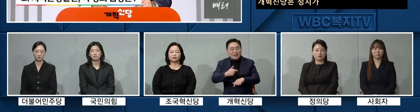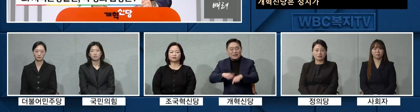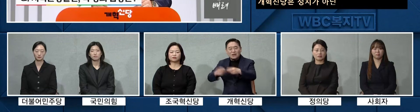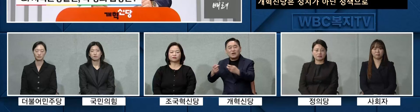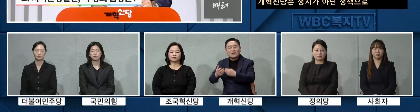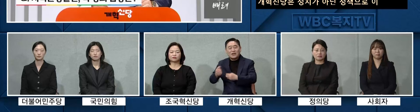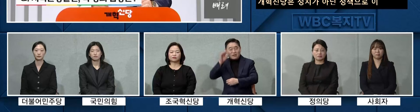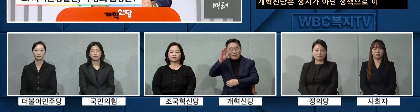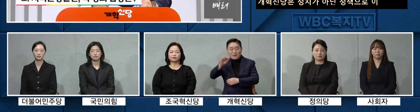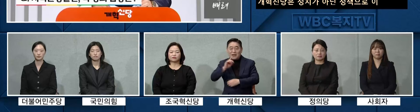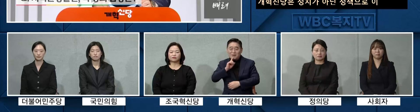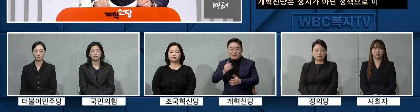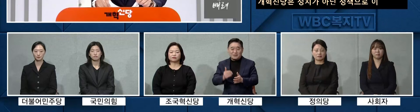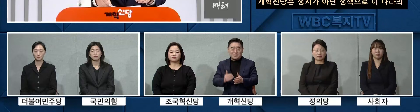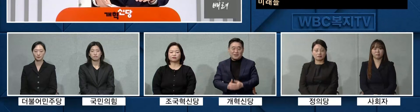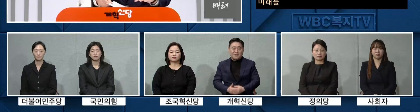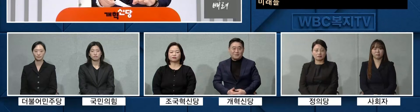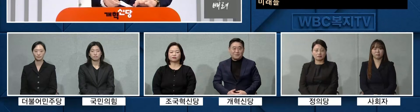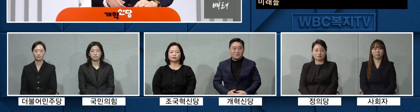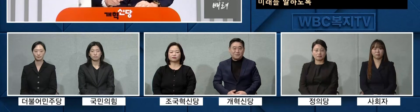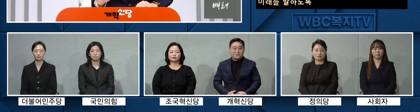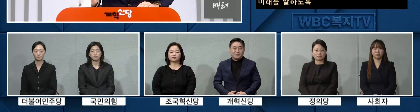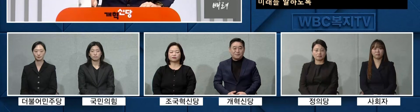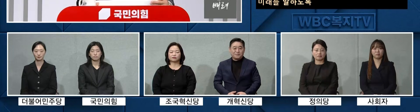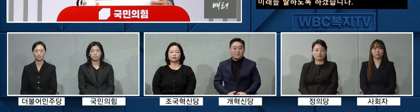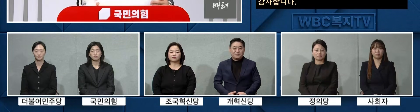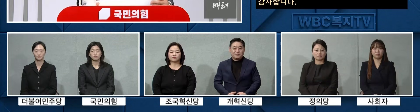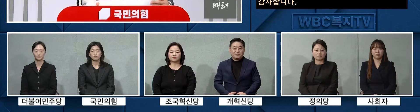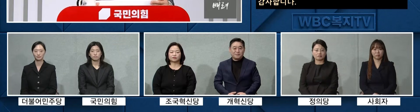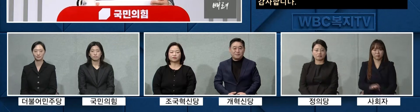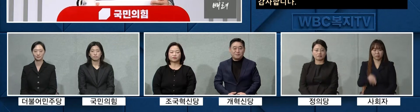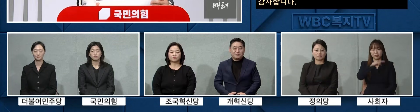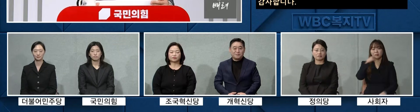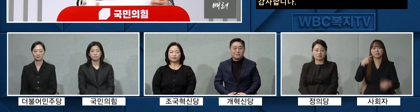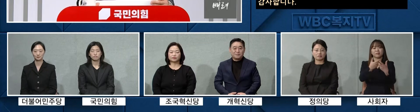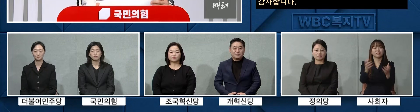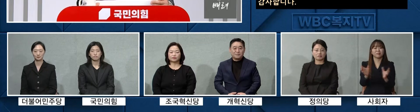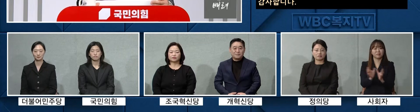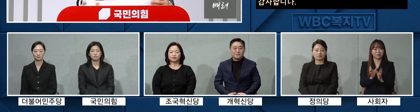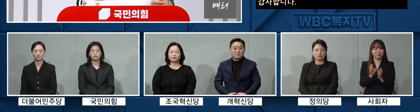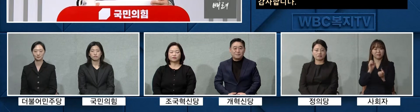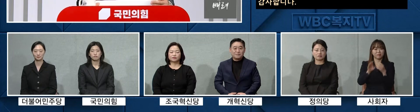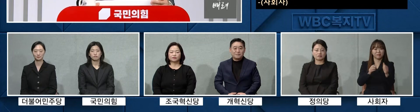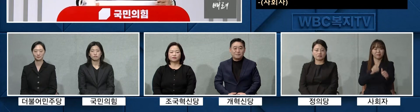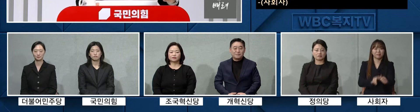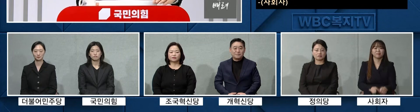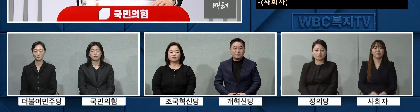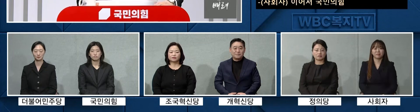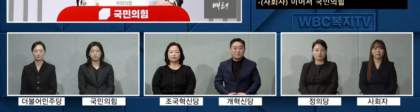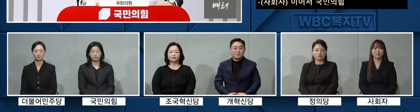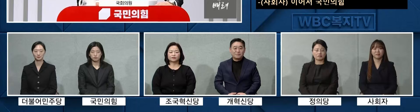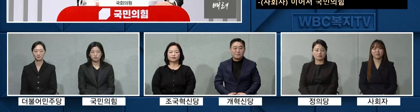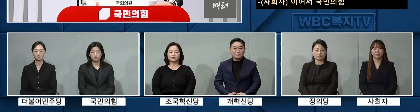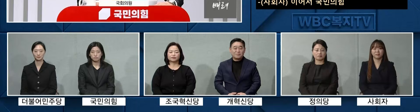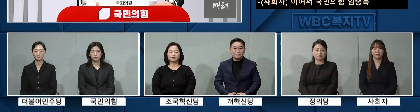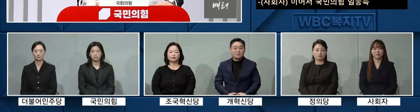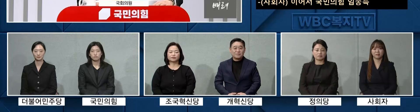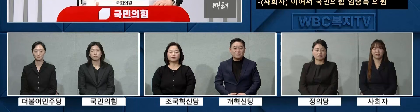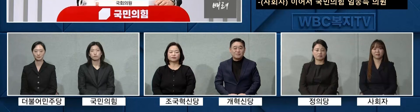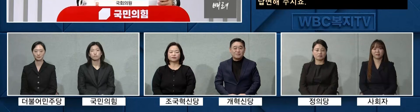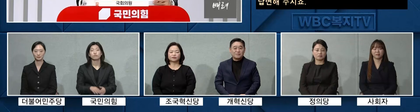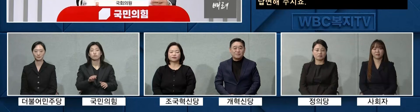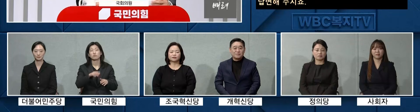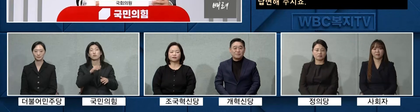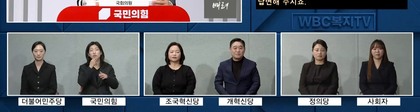미래를 말하도록 하겠습니다. 감사합니다. 예, 이어서 국민의힘 임종득 의원 답변해 주시죠. 국가 균형